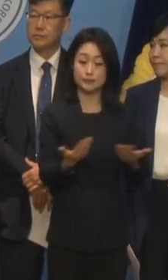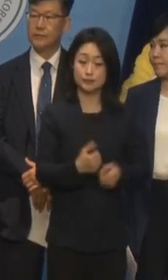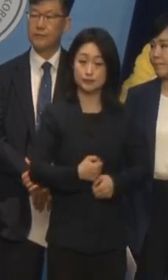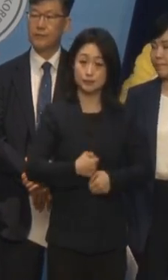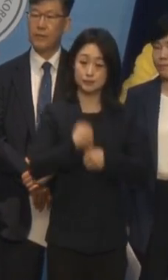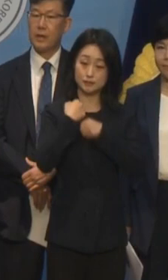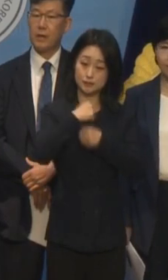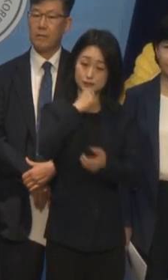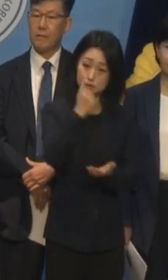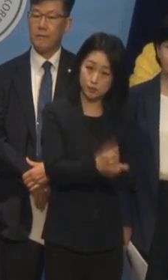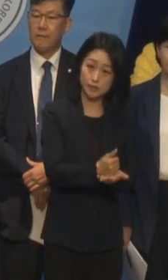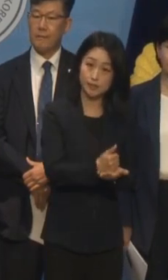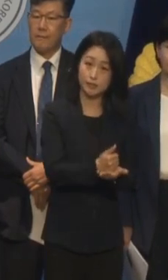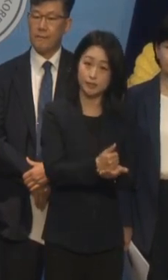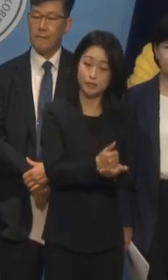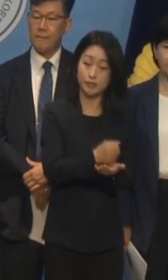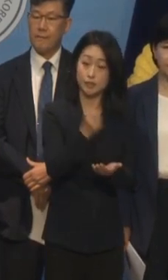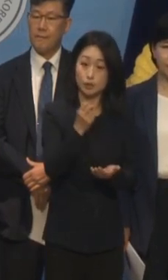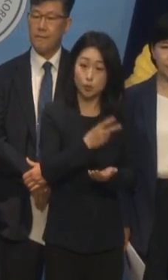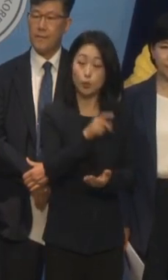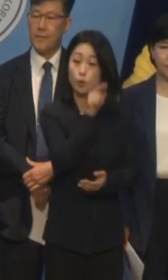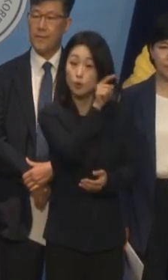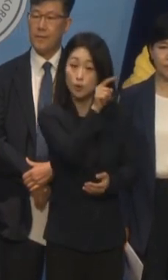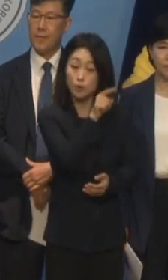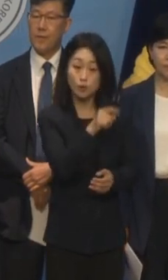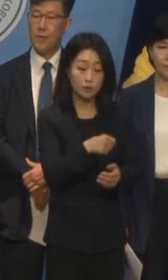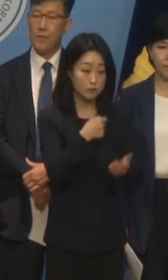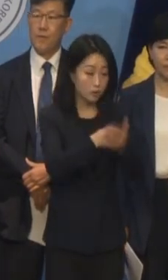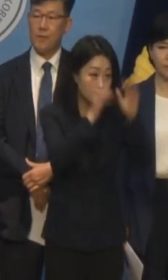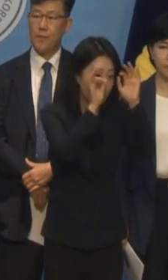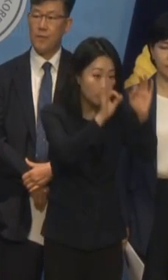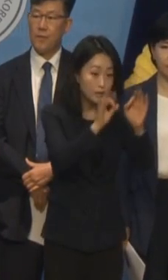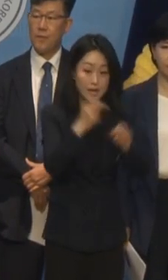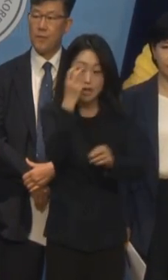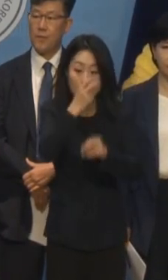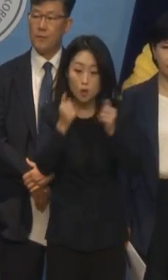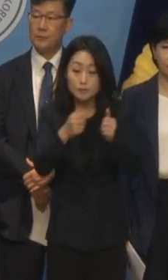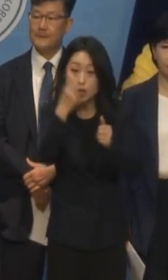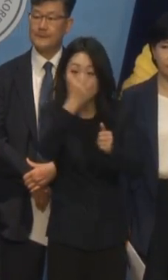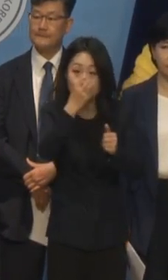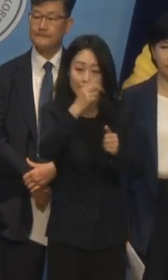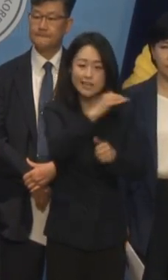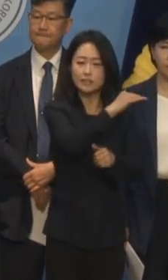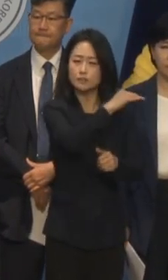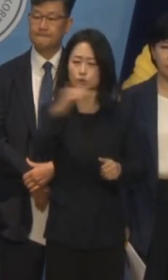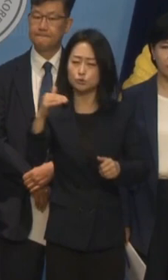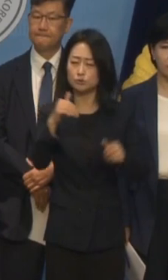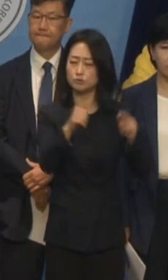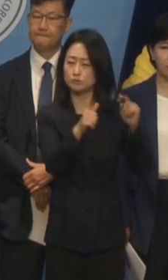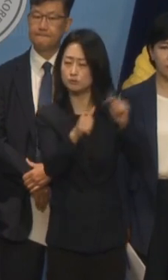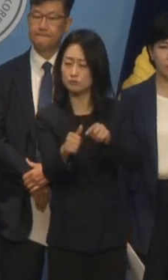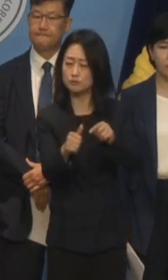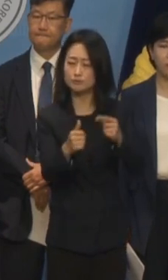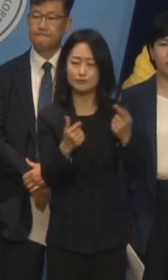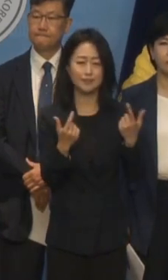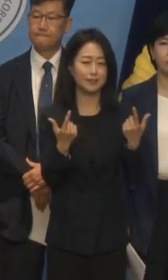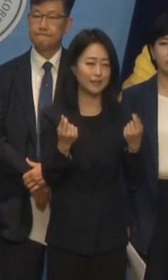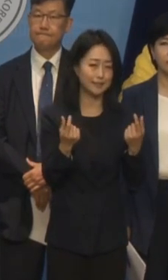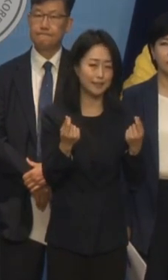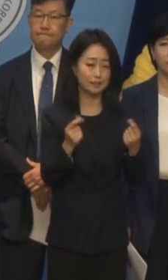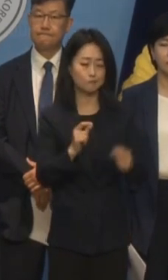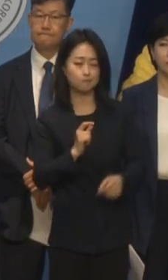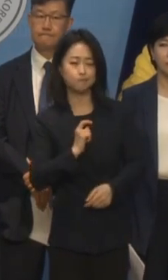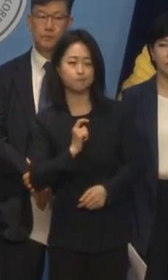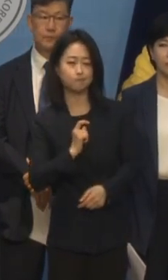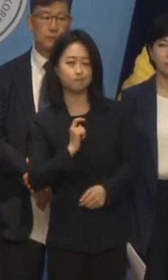직무유기입니다. 더구나 권익위의 이번 결정이 검찰 수사의 가이드라인을 주려는 의도가 있는 건 아닌지